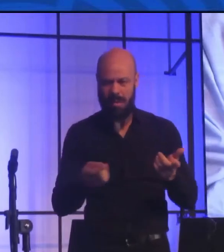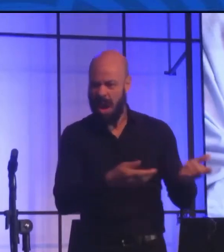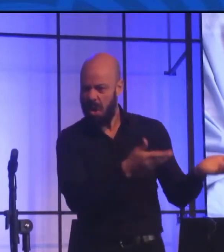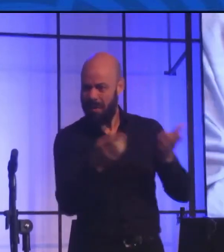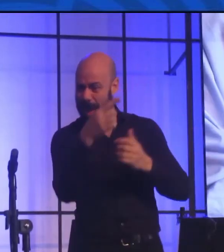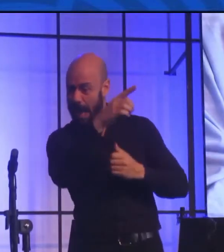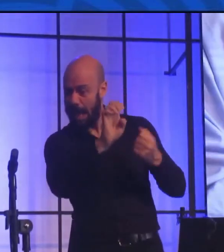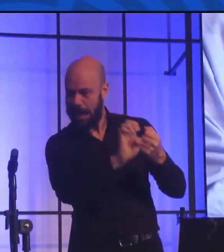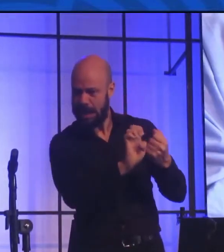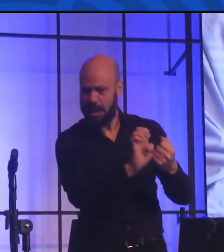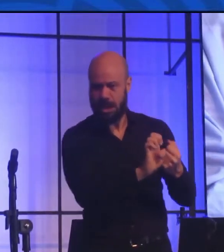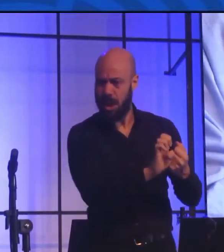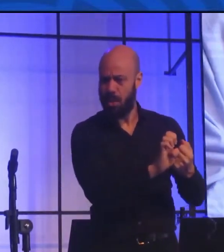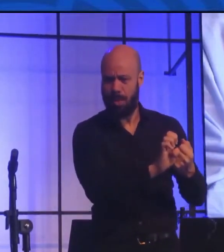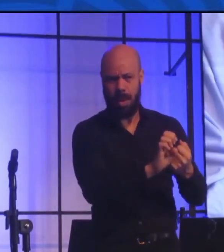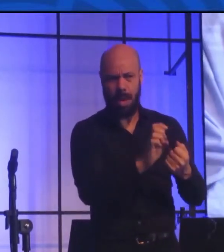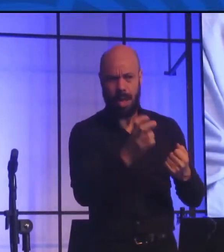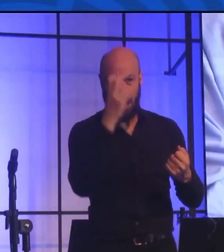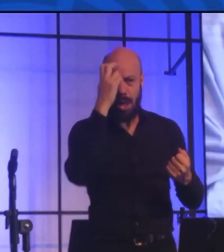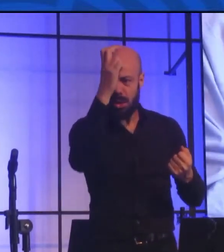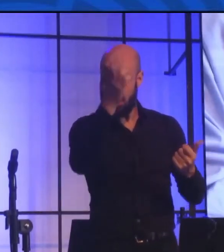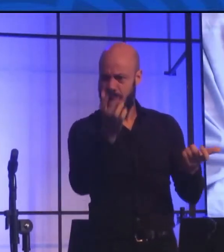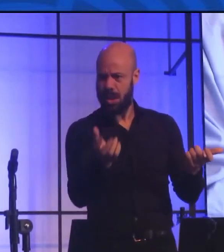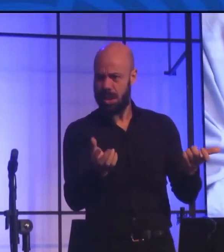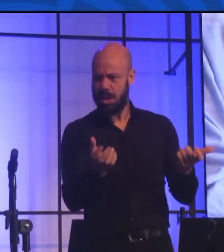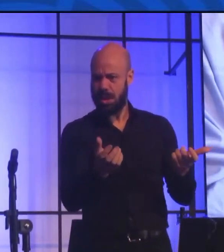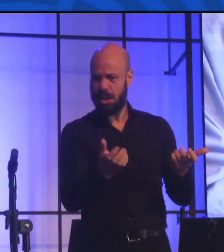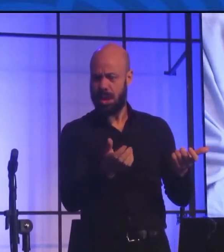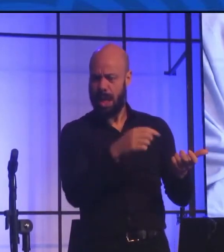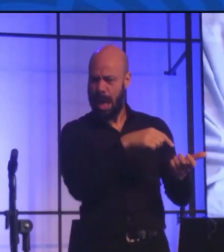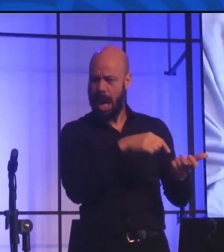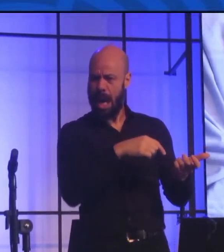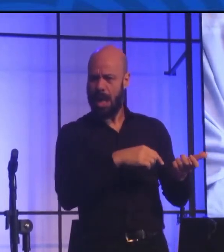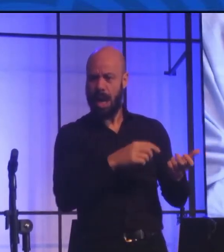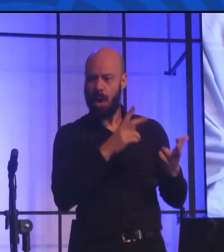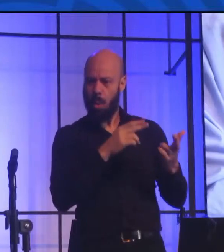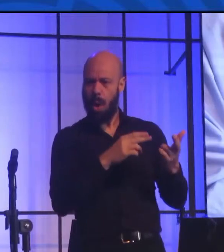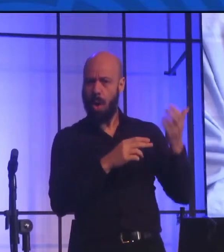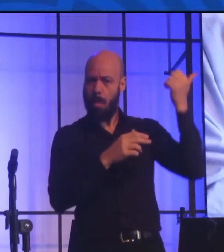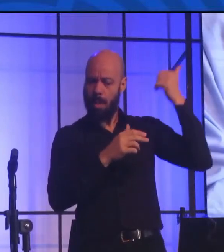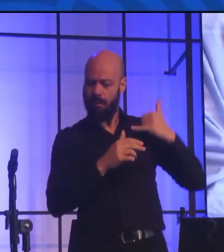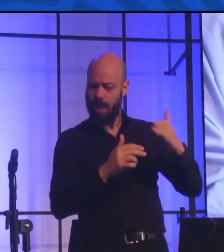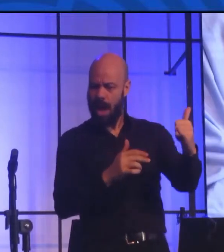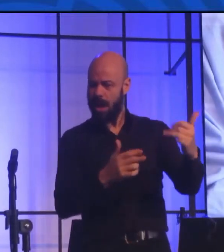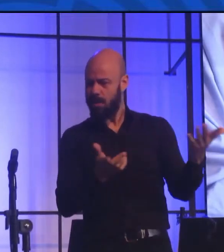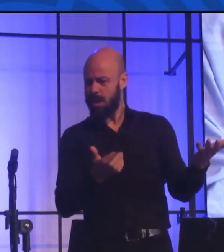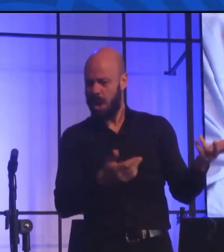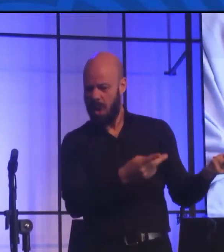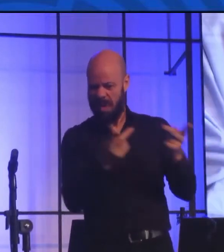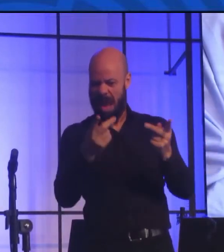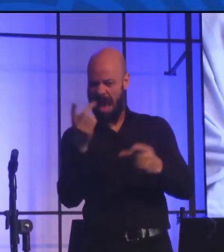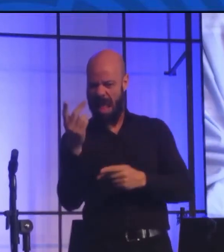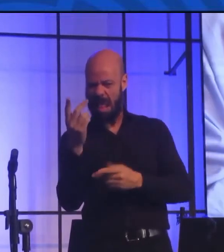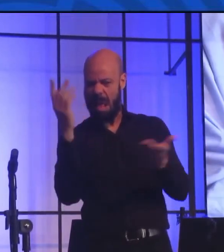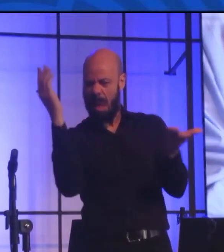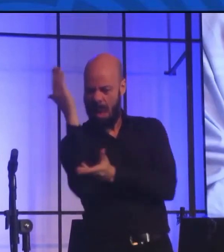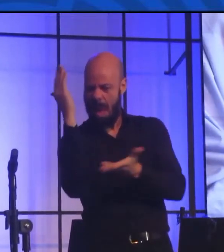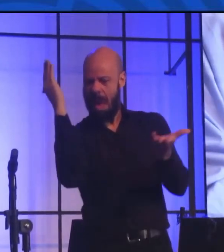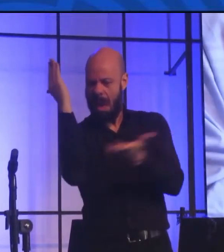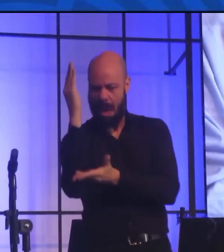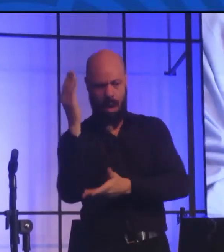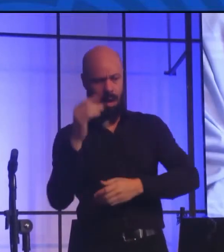Mas ele foi. E agora eles estão lá cortando árvore, fazendo o que eles se